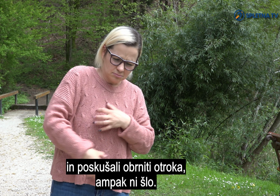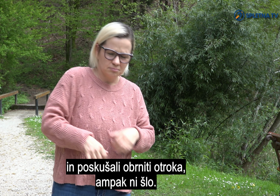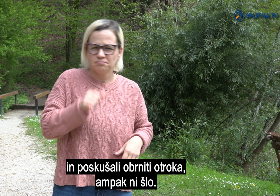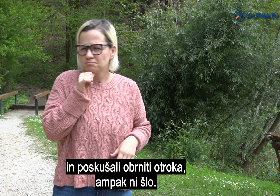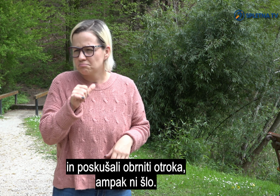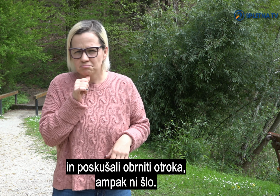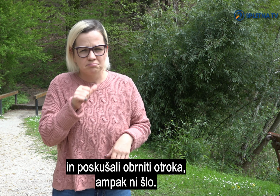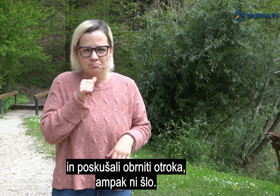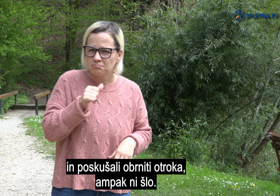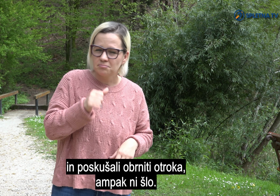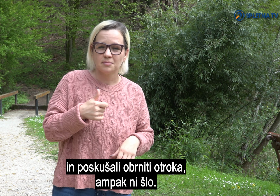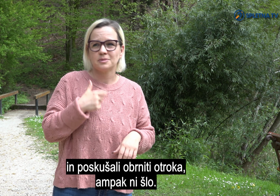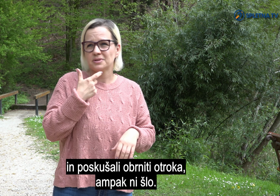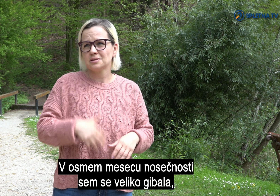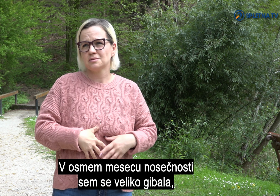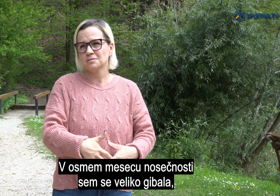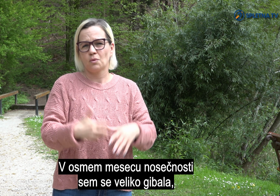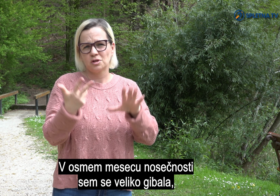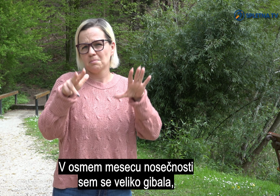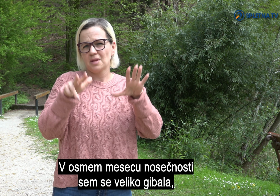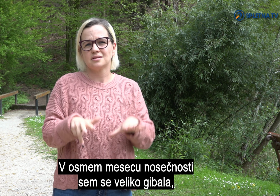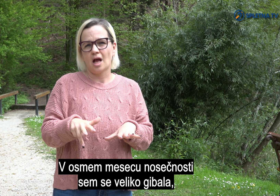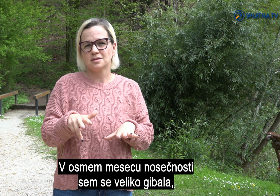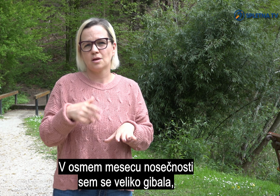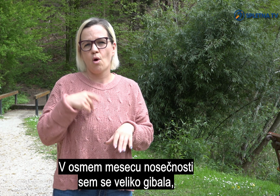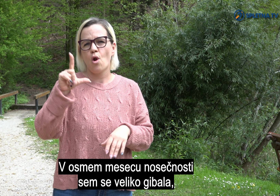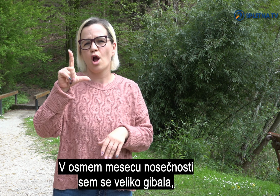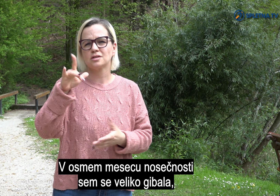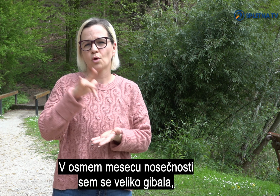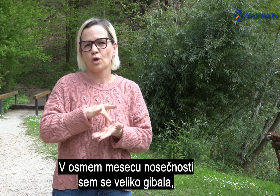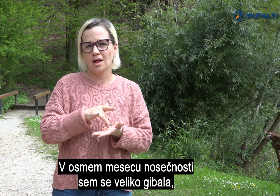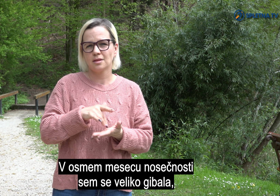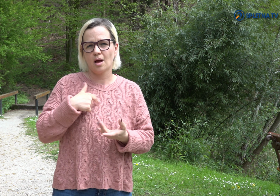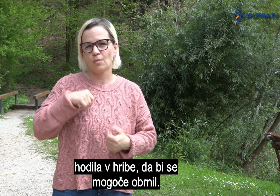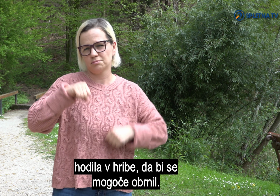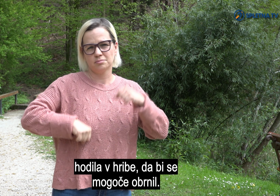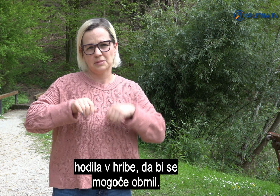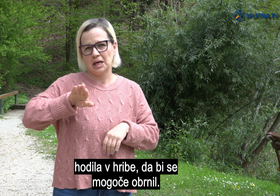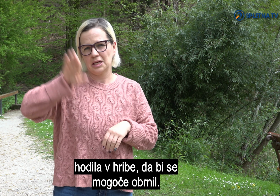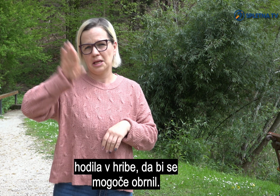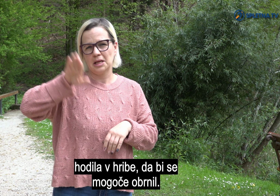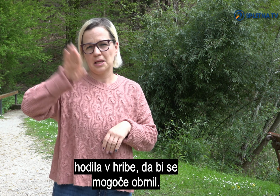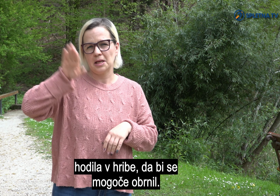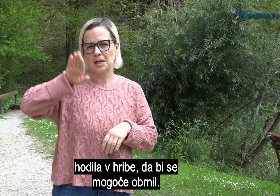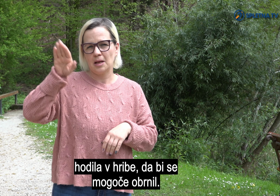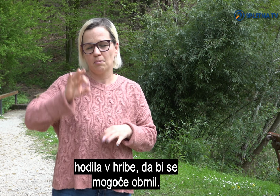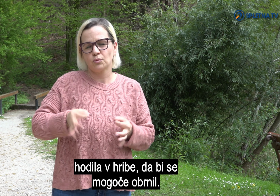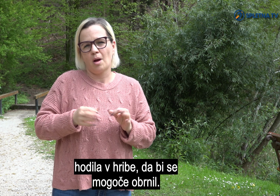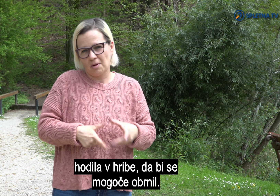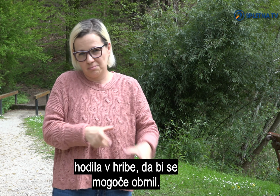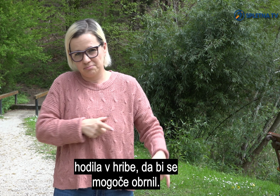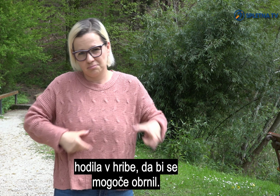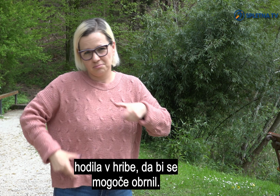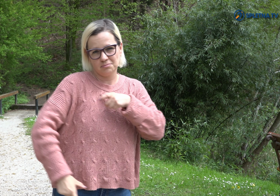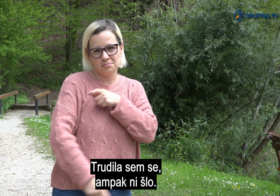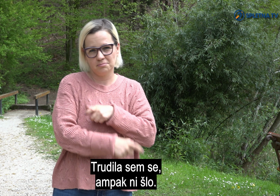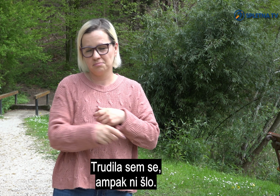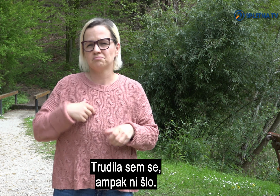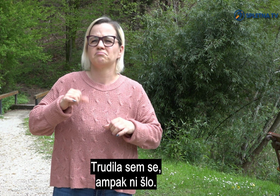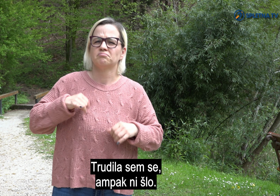poskušali obrniti otroka, ampak ni šlo. V 8. mesecu nosečnosti sem se veliko gibala, hodila v hribe, da bi se mogoče